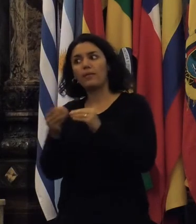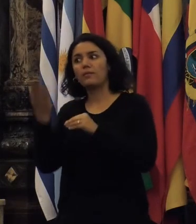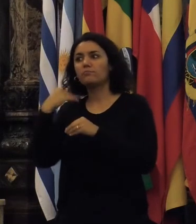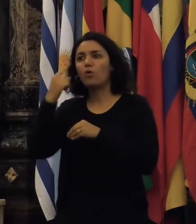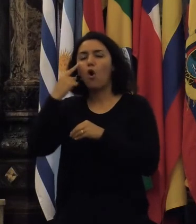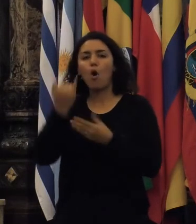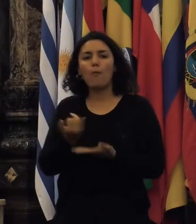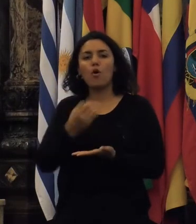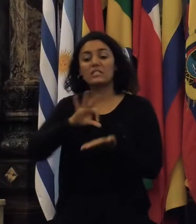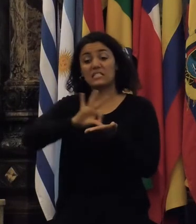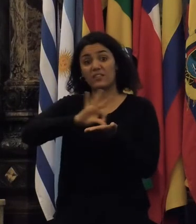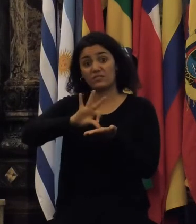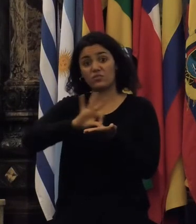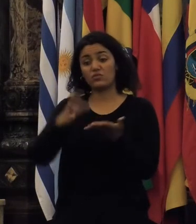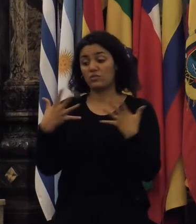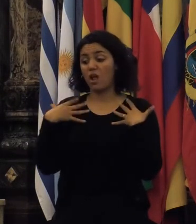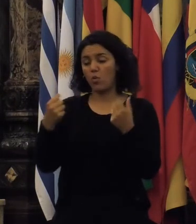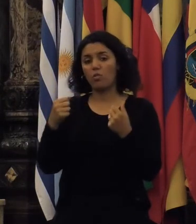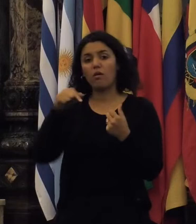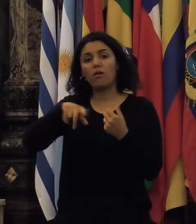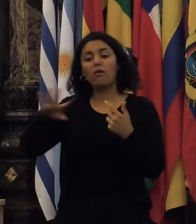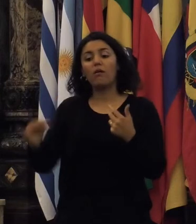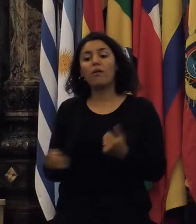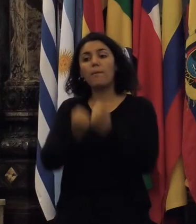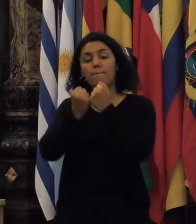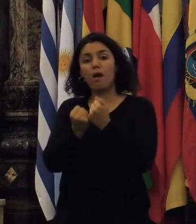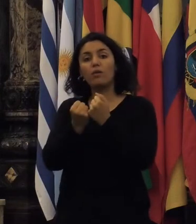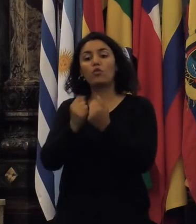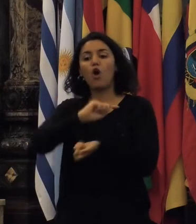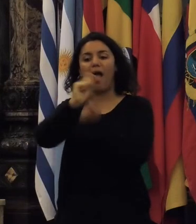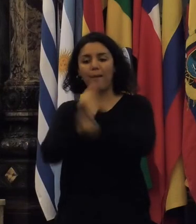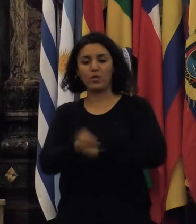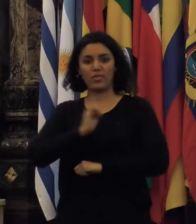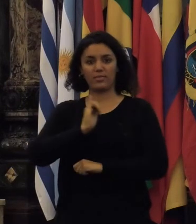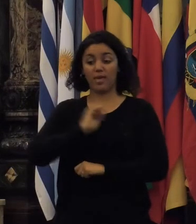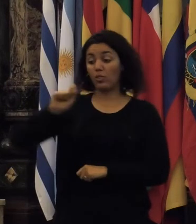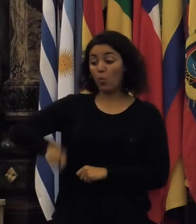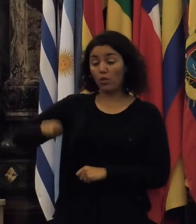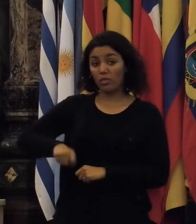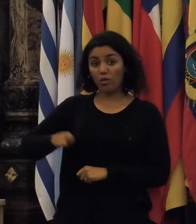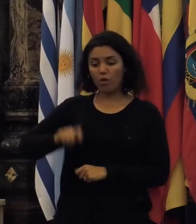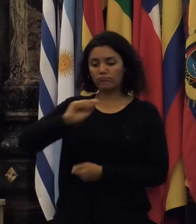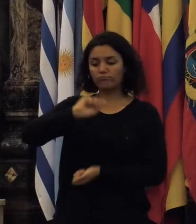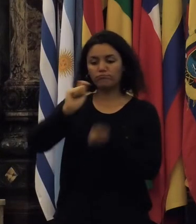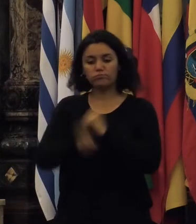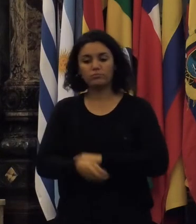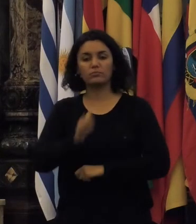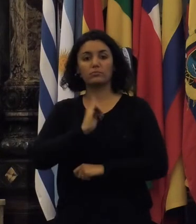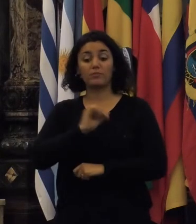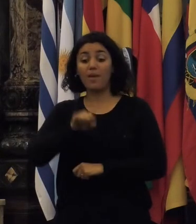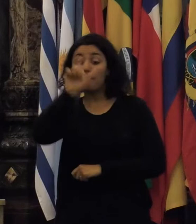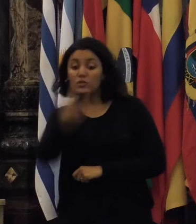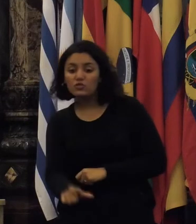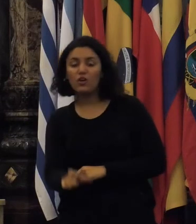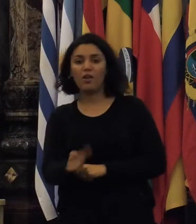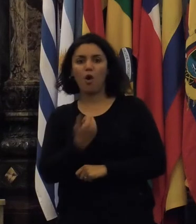salud respecto del impacto que tiene el cambio identitario, el cambio jurídico en la subjetividad de